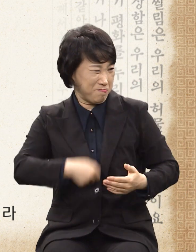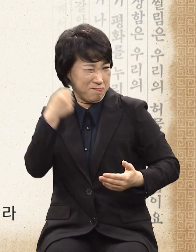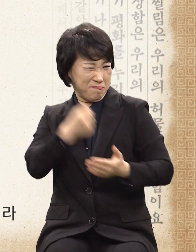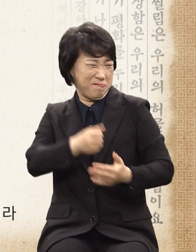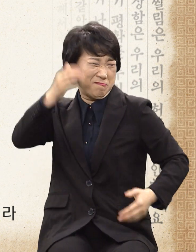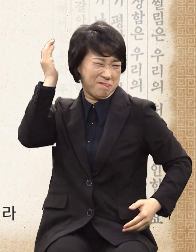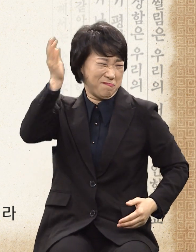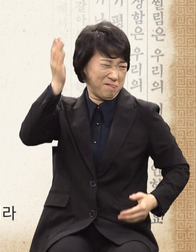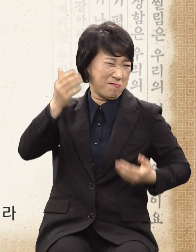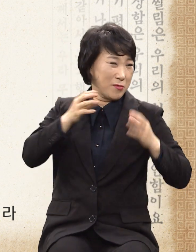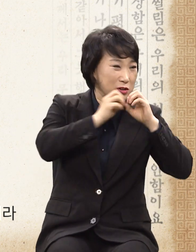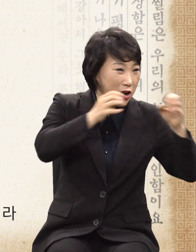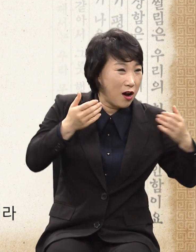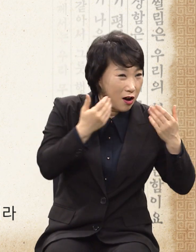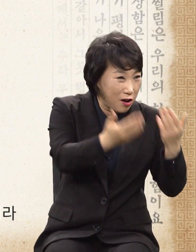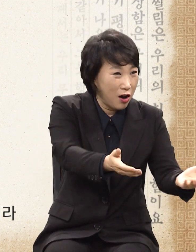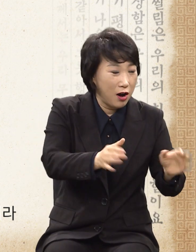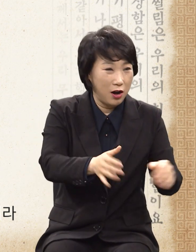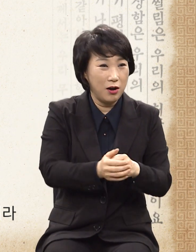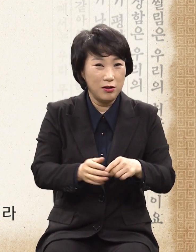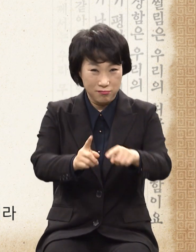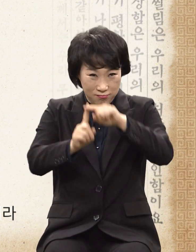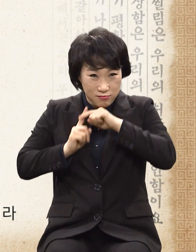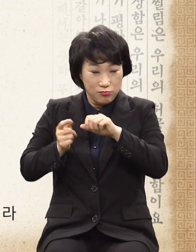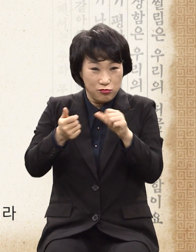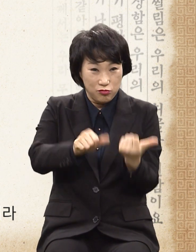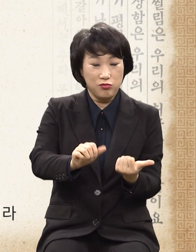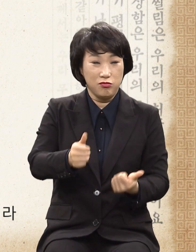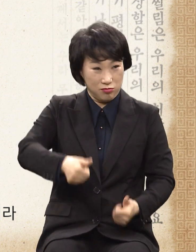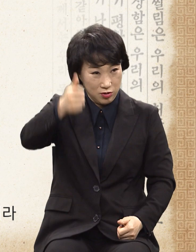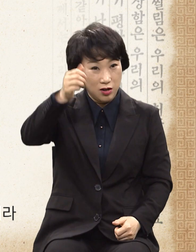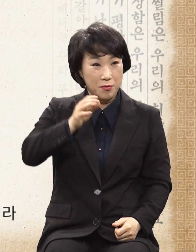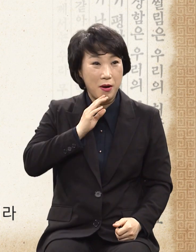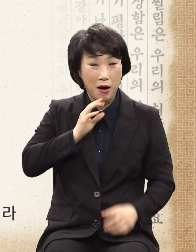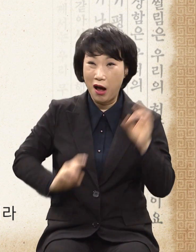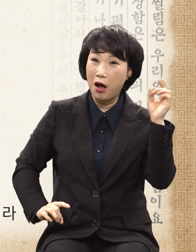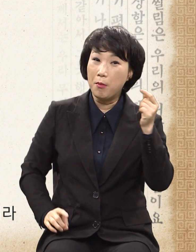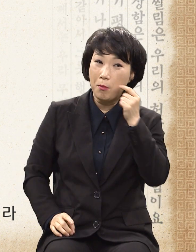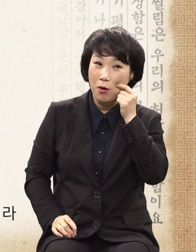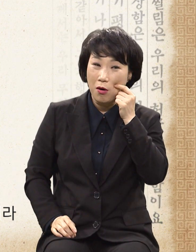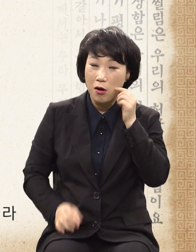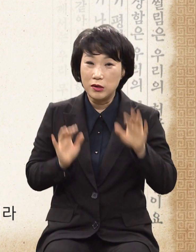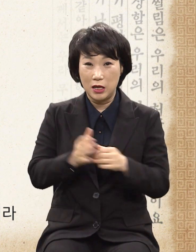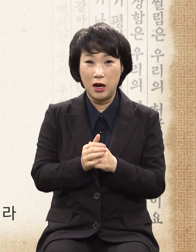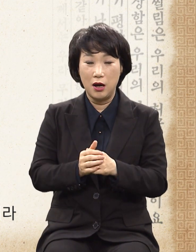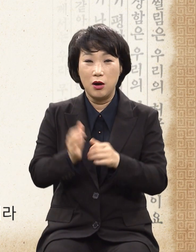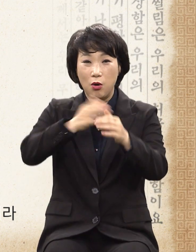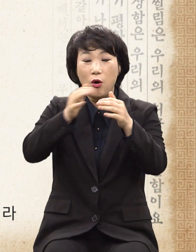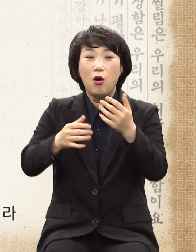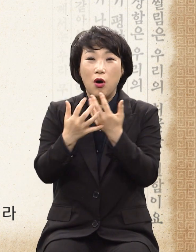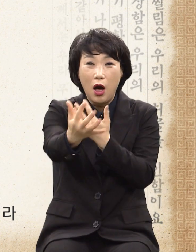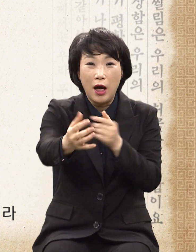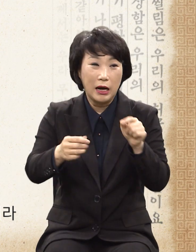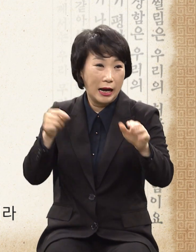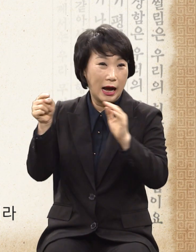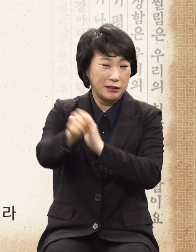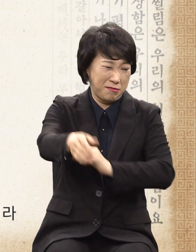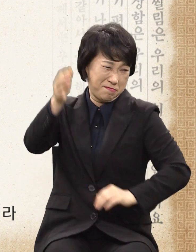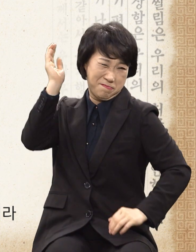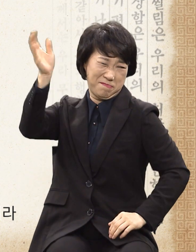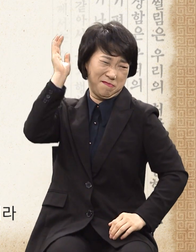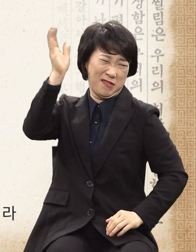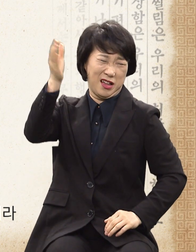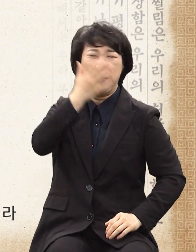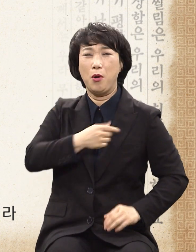전하다가 차라리 내가 죽으면 죽었지 가만히 있을 수 없다 싶어서 공회에 나가서 그들에게 신랄하게 복음을 전하다가 돌에